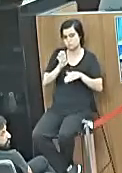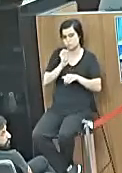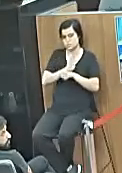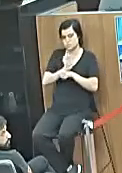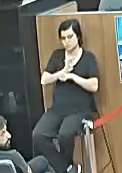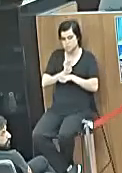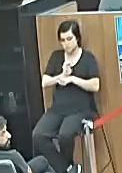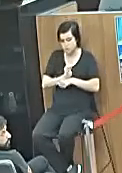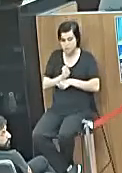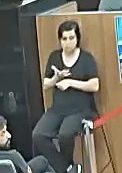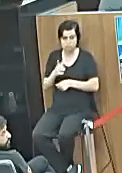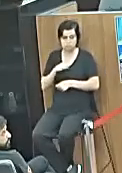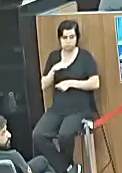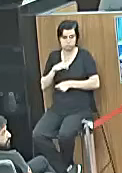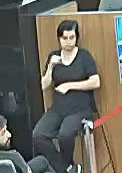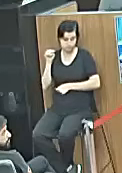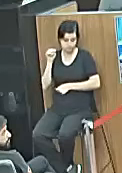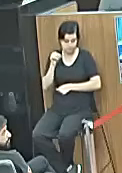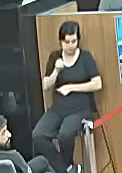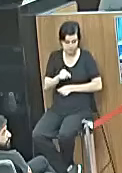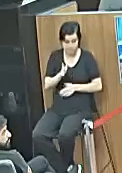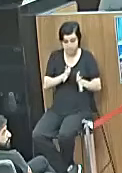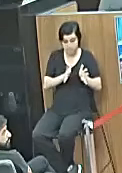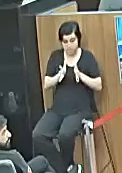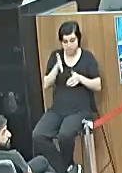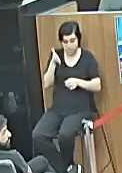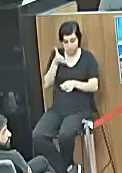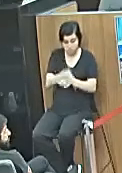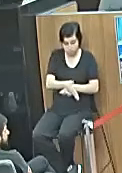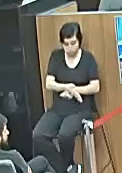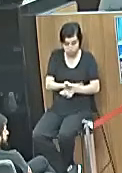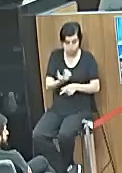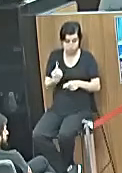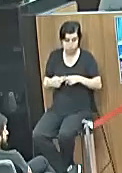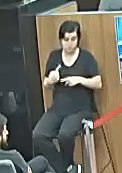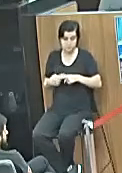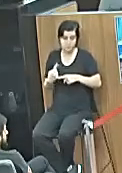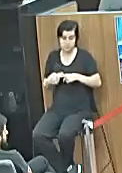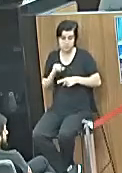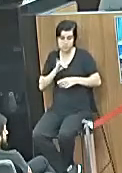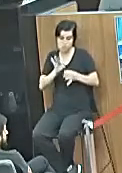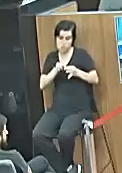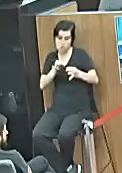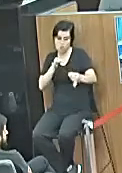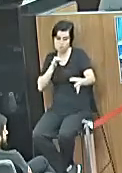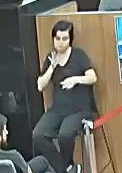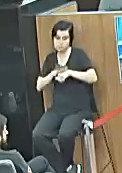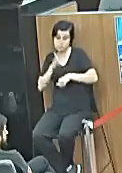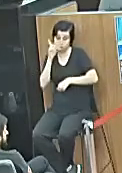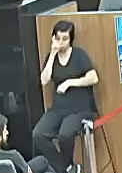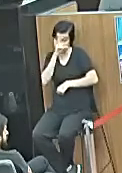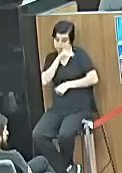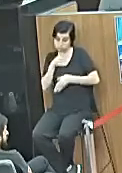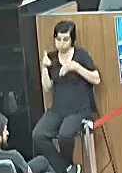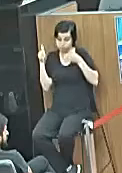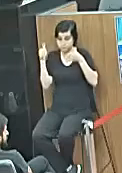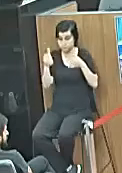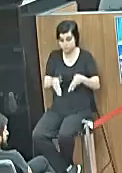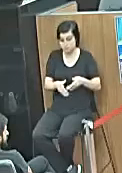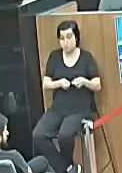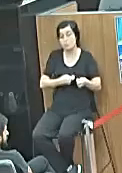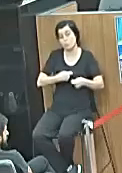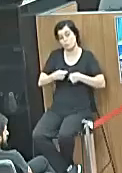cria um gargalo um gargalo também de acesso porque as pessoas que estão em regiões mais distantes têm uma dificuldade um gargalo e